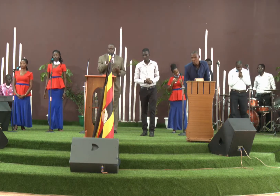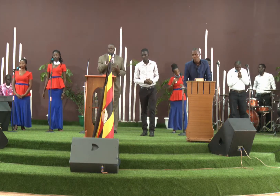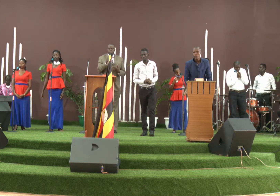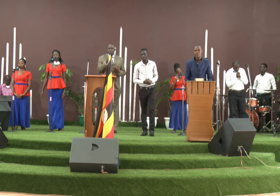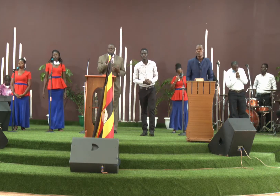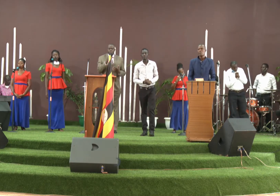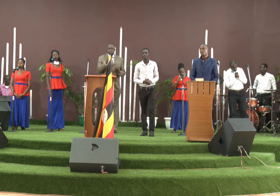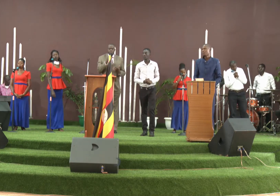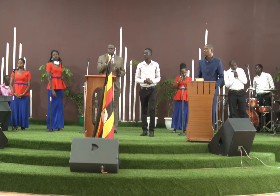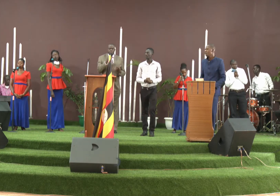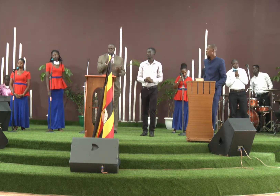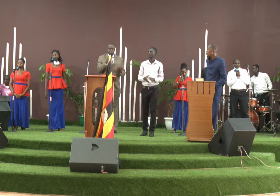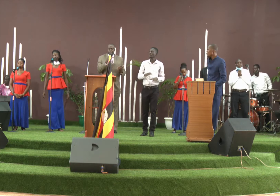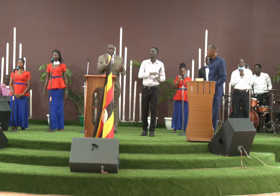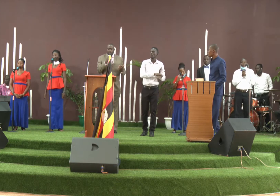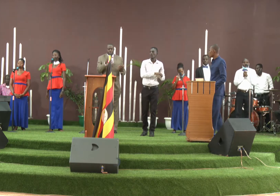mukono